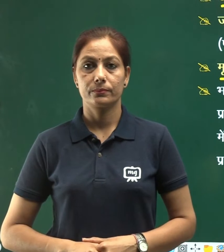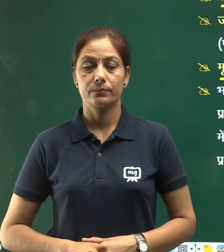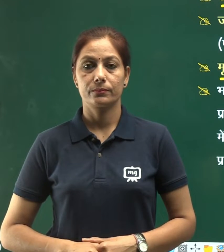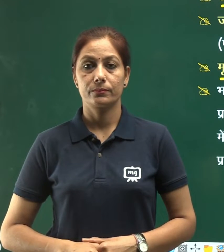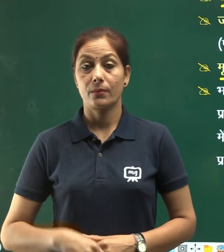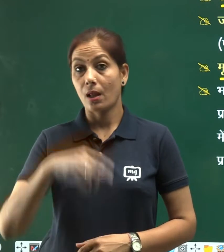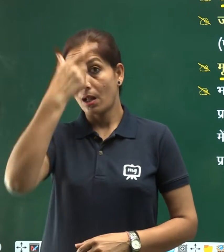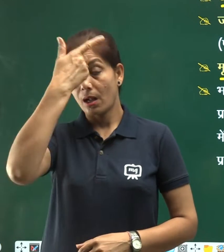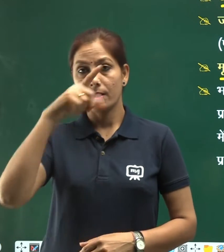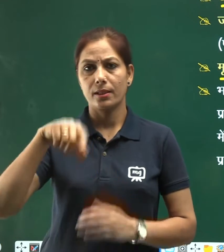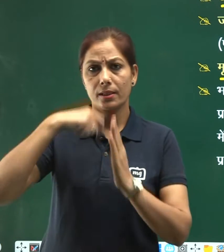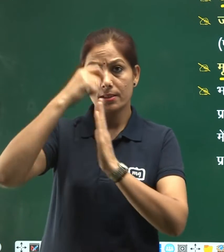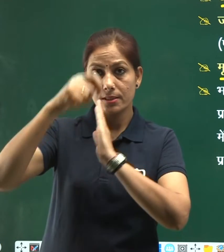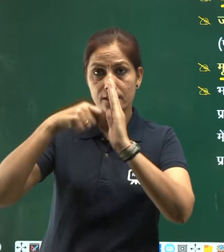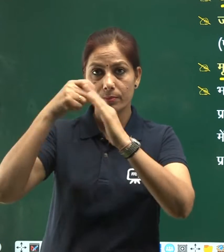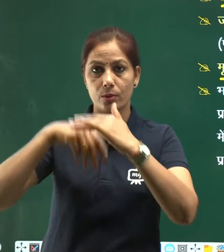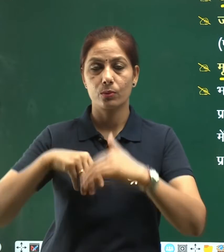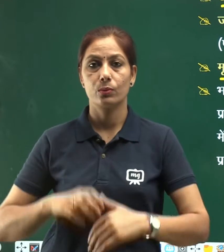भारतीय सिनेमा को